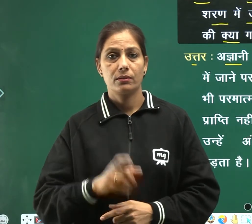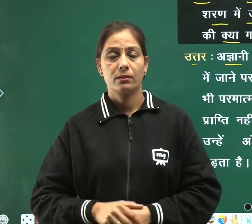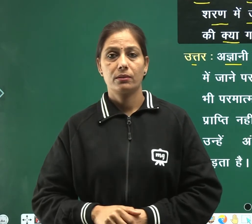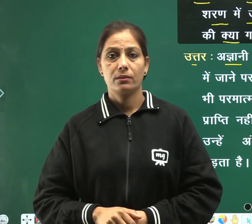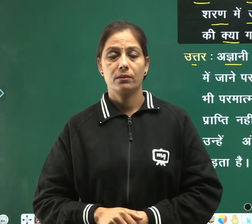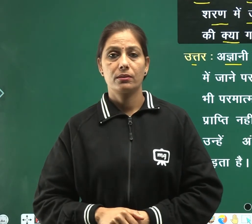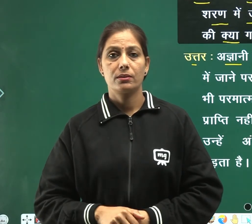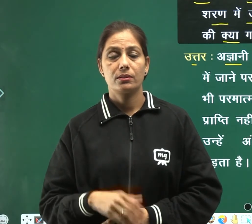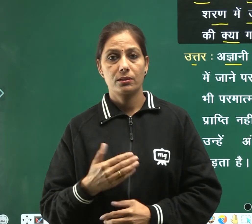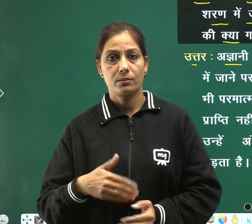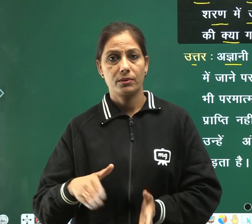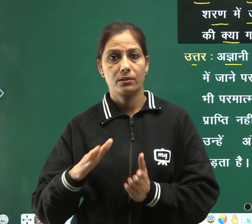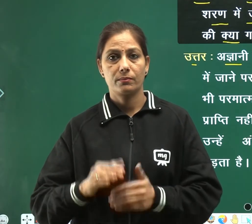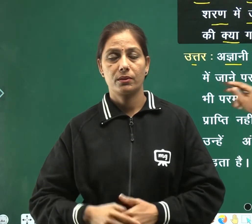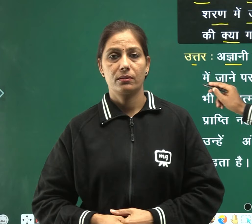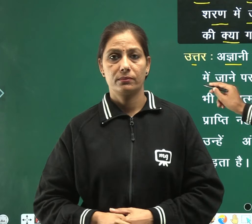शरण में जाने पर